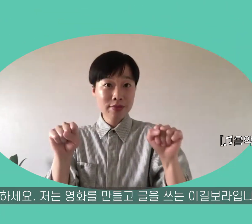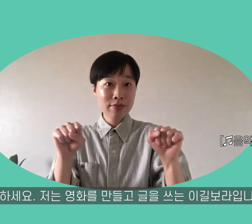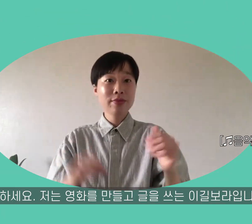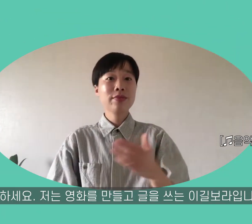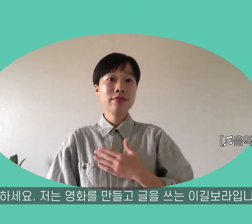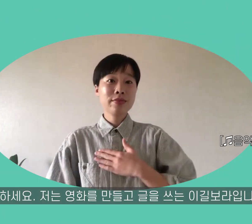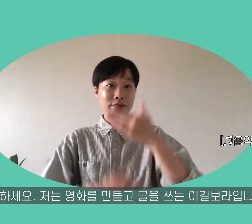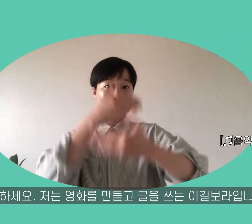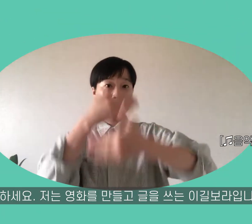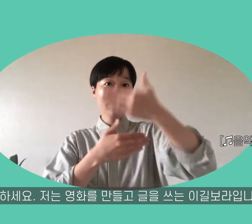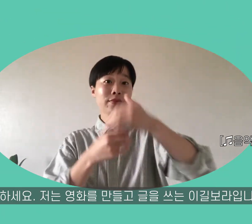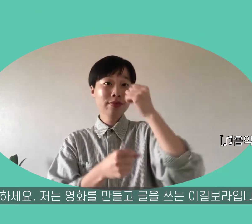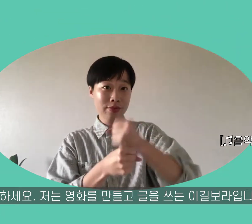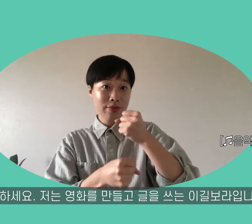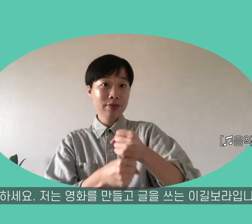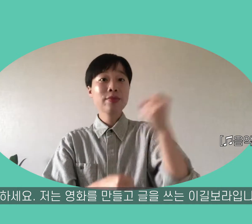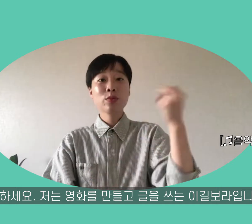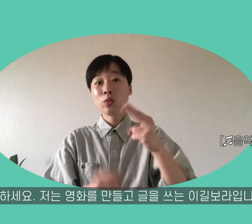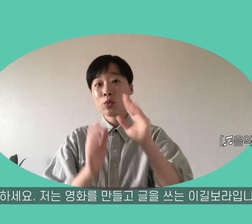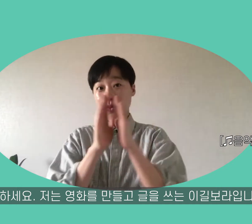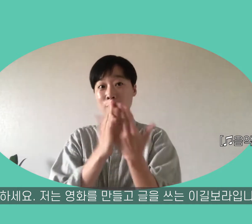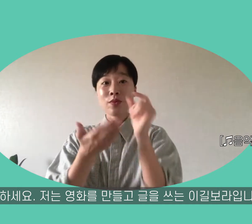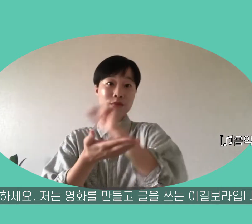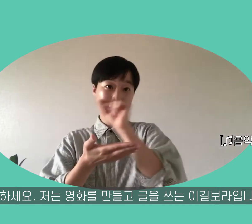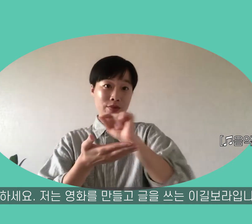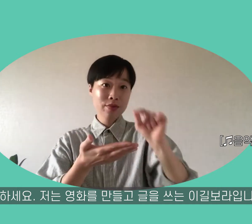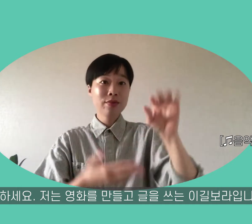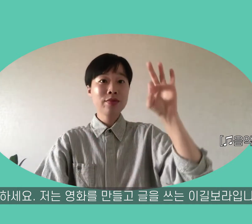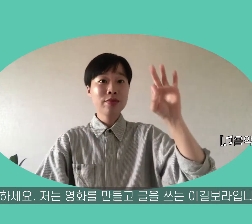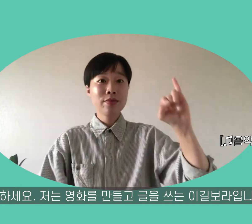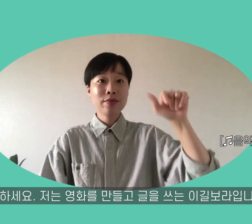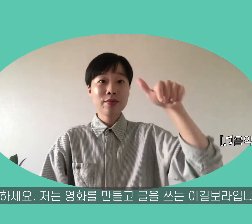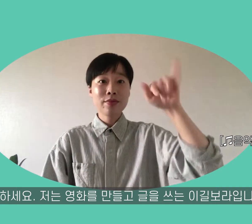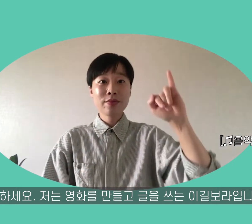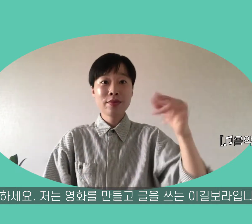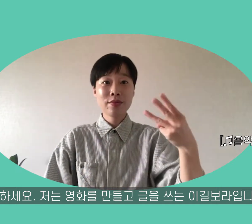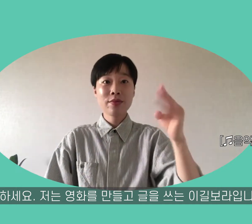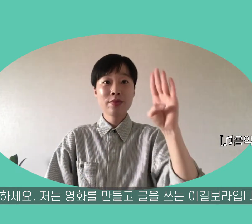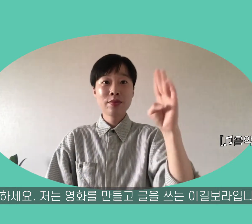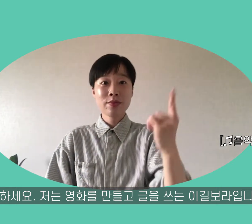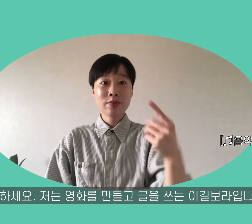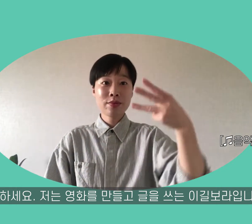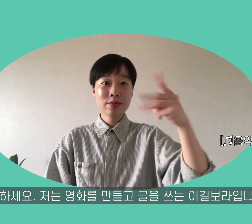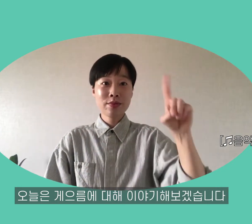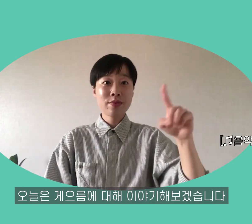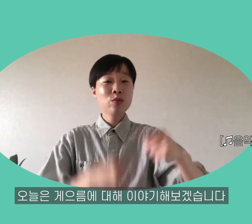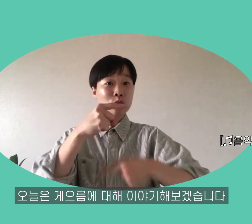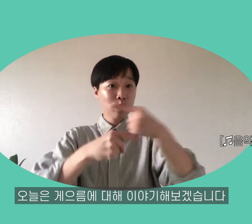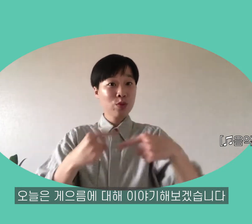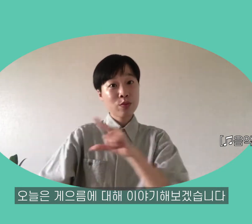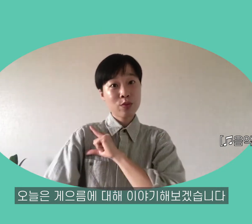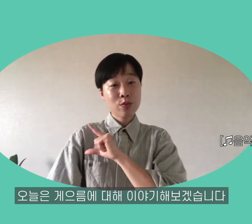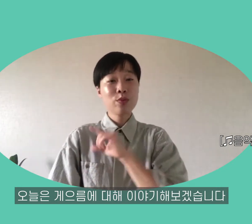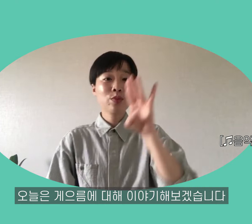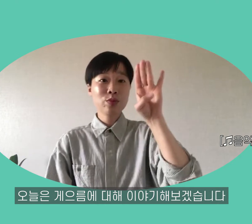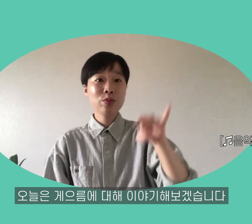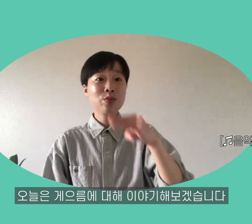안녕하세요 저는 영화를 만들고 글을 쓰면 이길 보라 입니다 오늘은 게으름에 대해